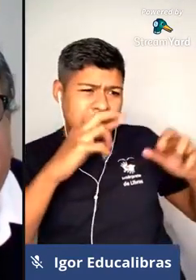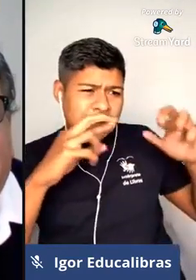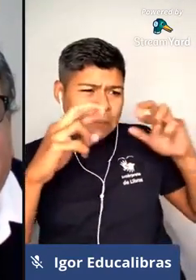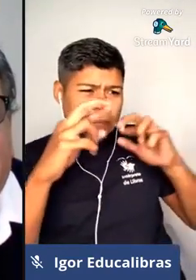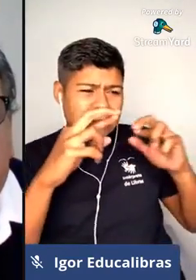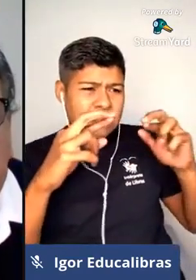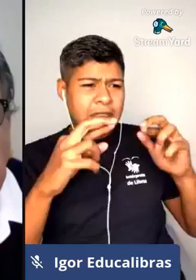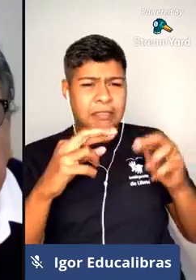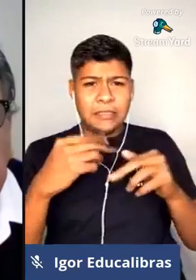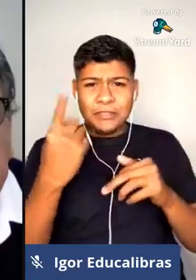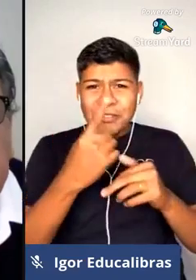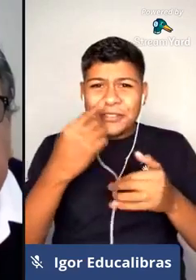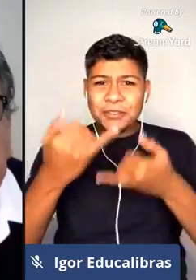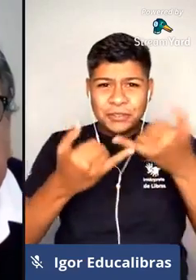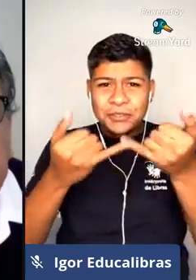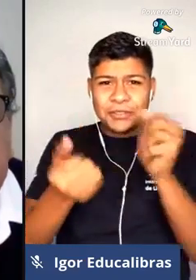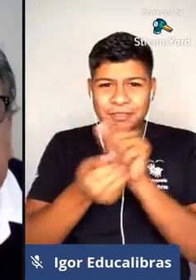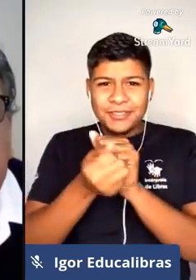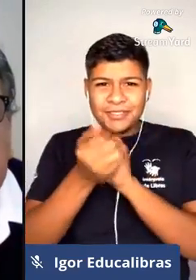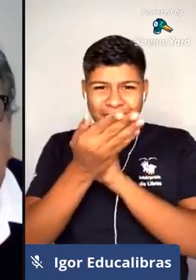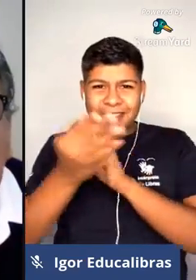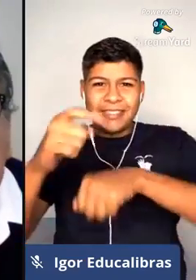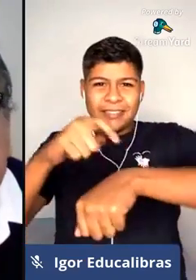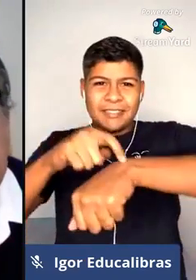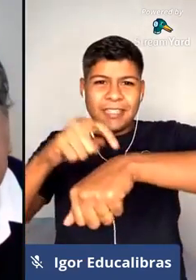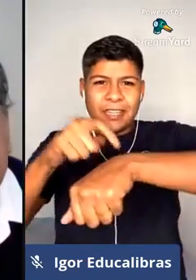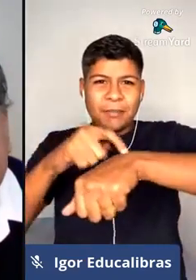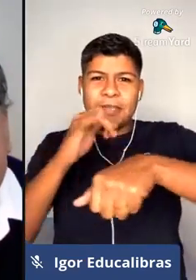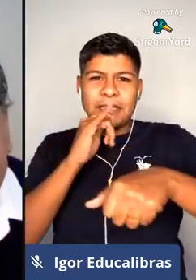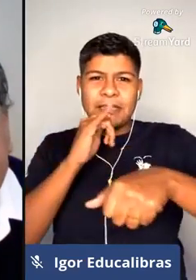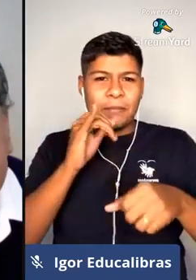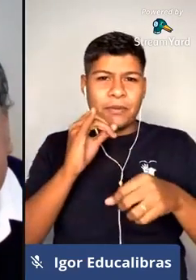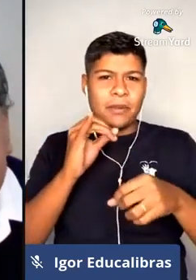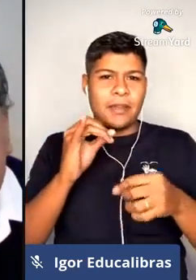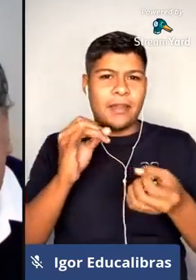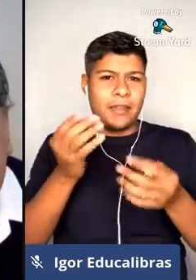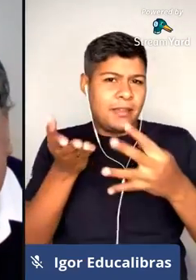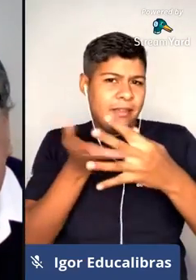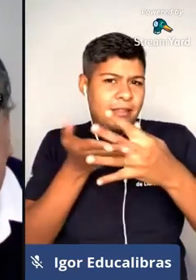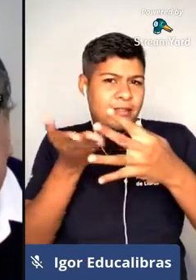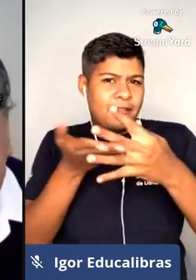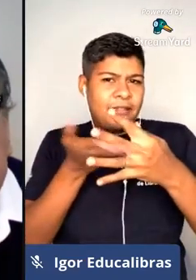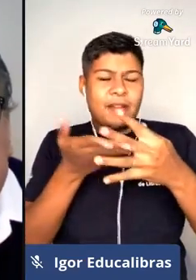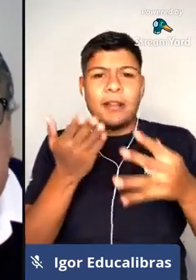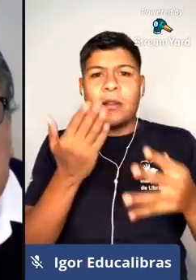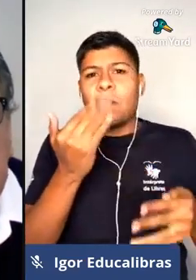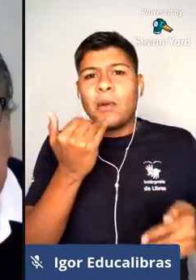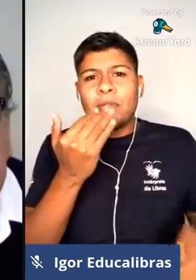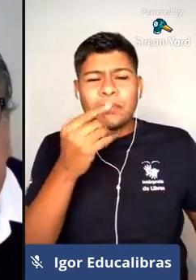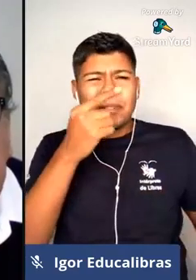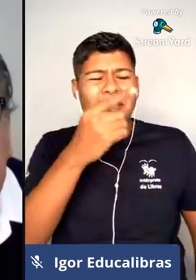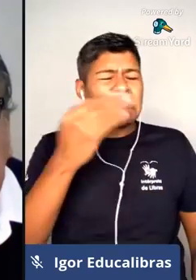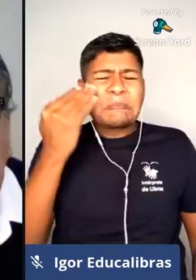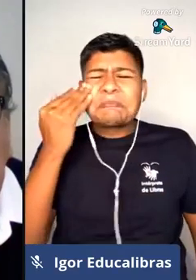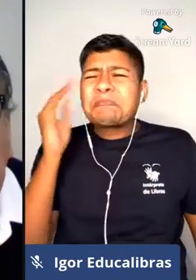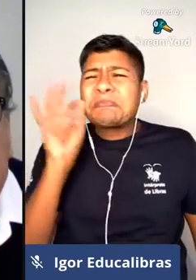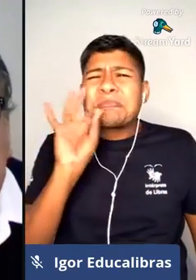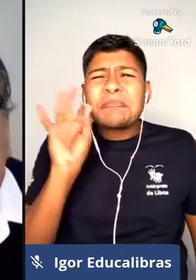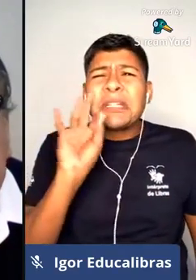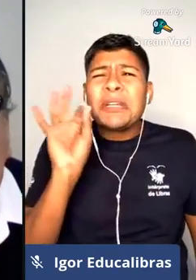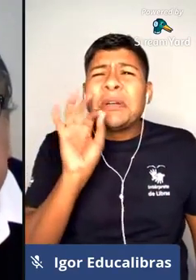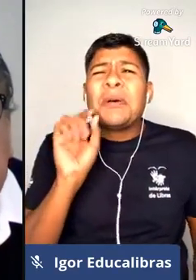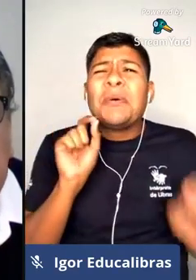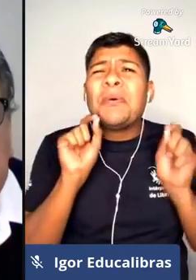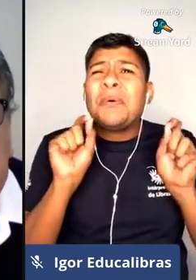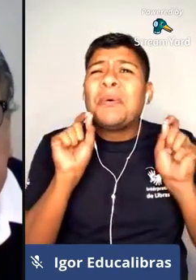lá, né, nos períodos, no intervalo do almoço, e ali eu não entendia que era um